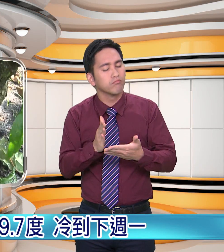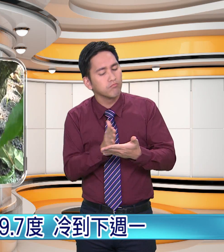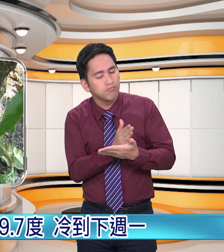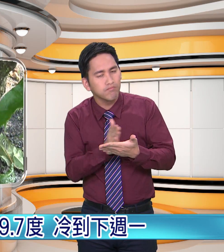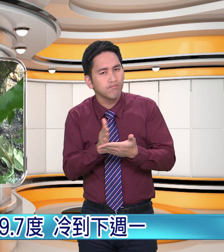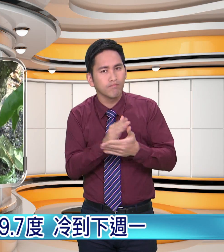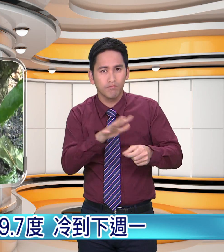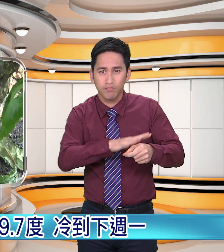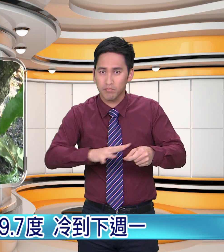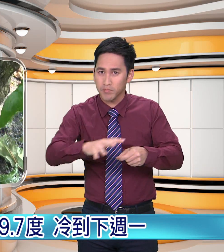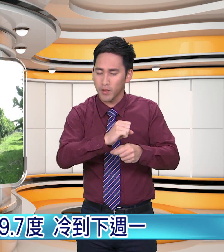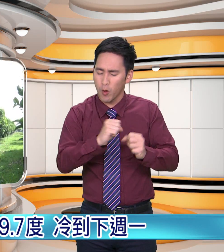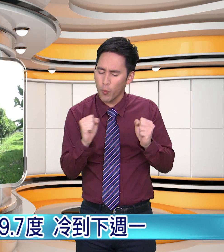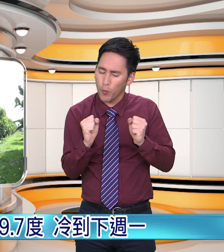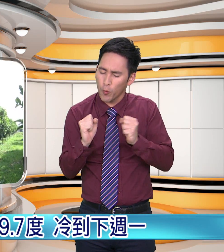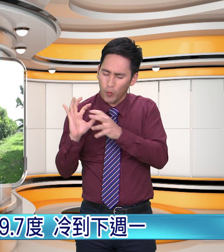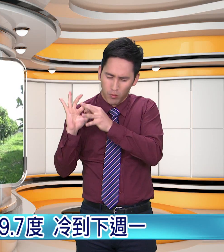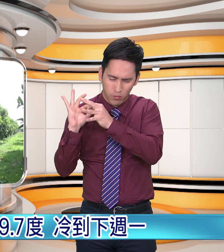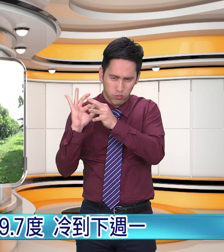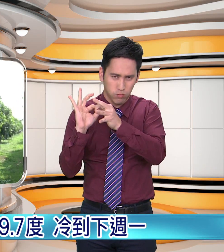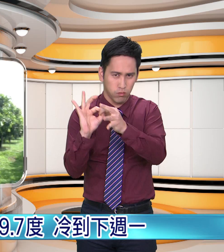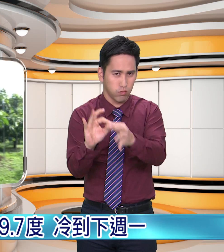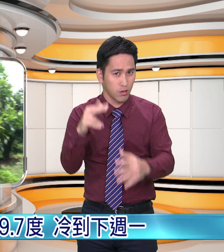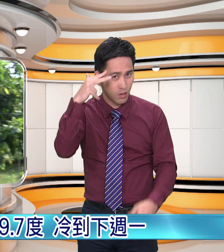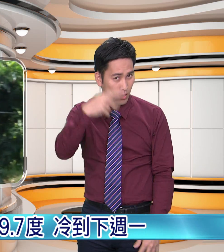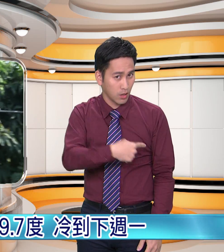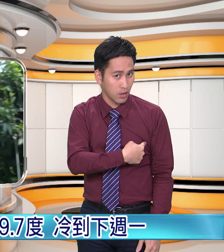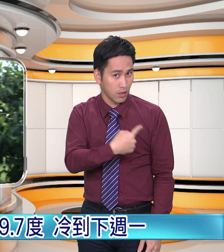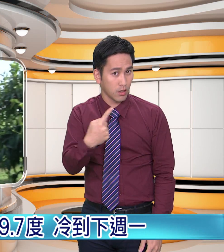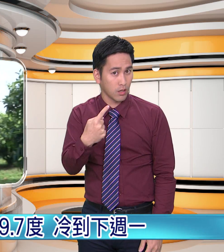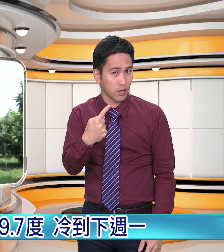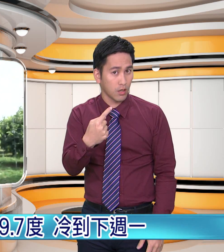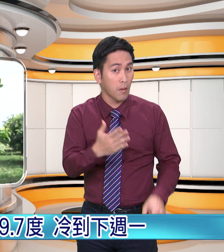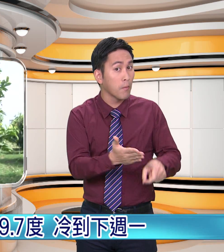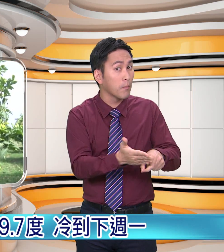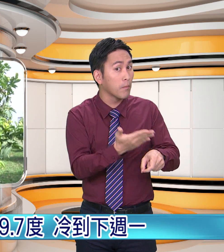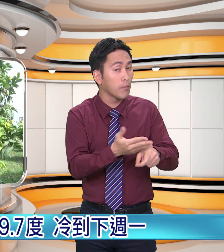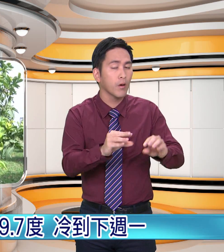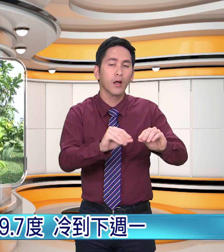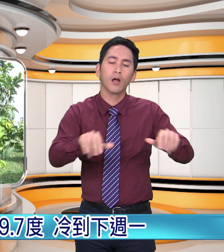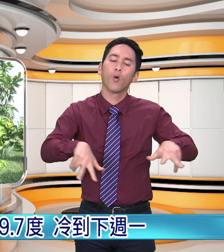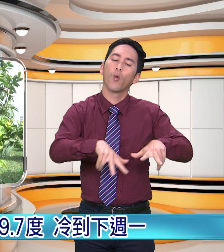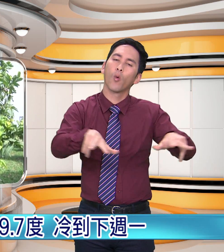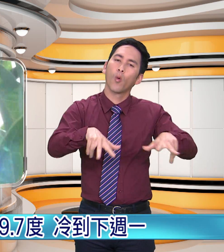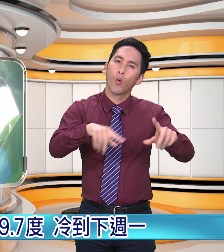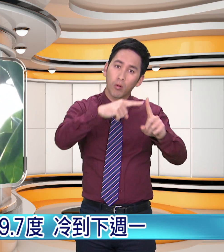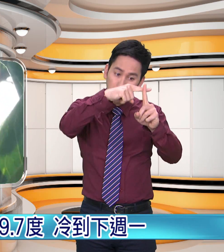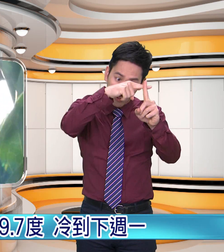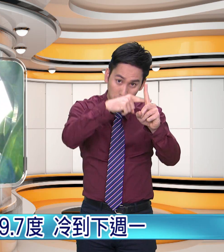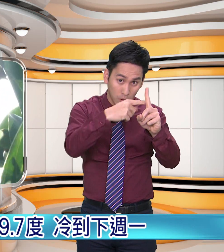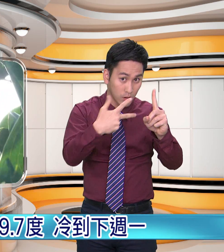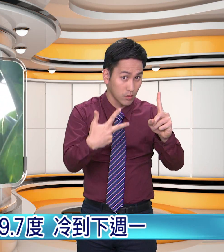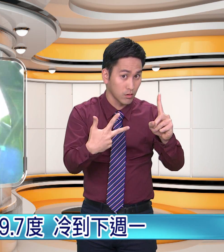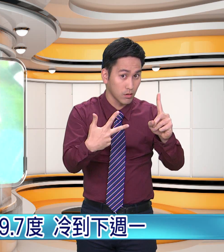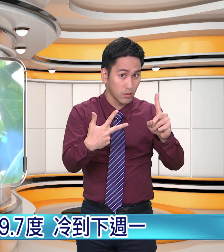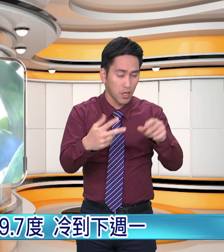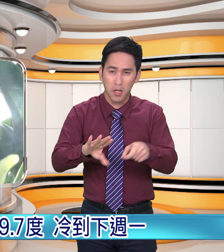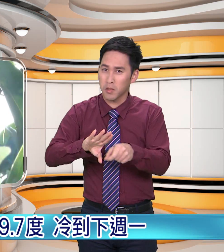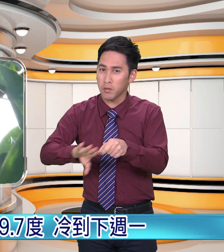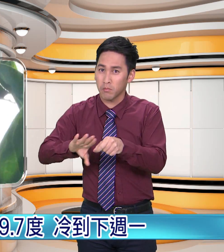温。而预估这一波寒流一直到下个礼拜一都会影响台湾，北部空旷地区有机